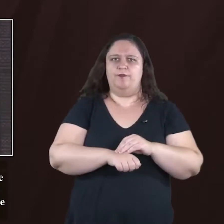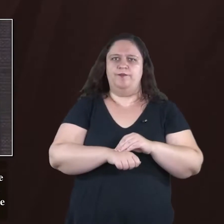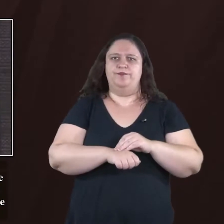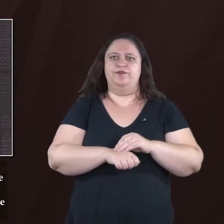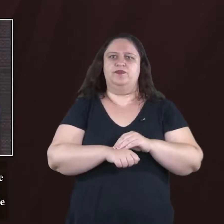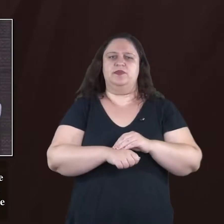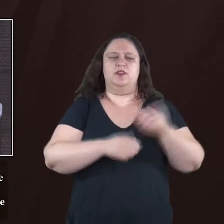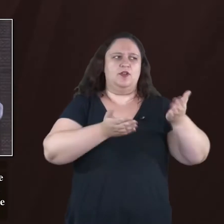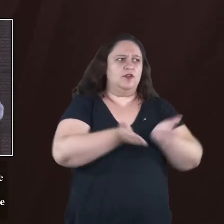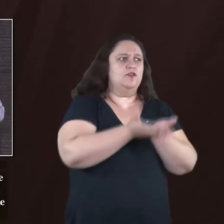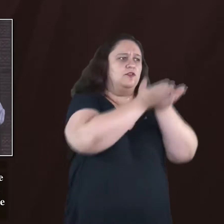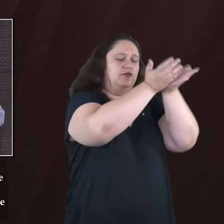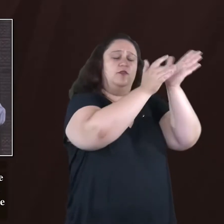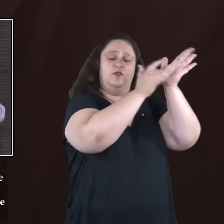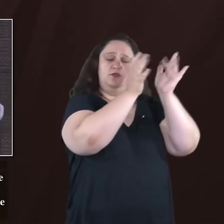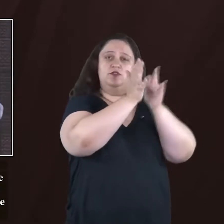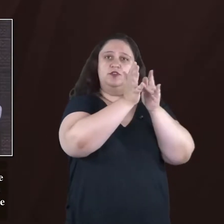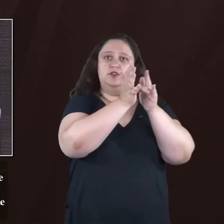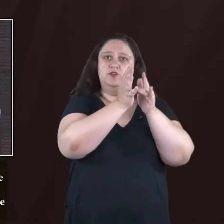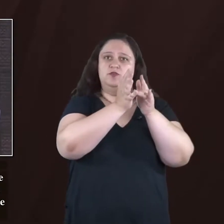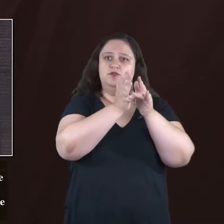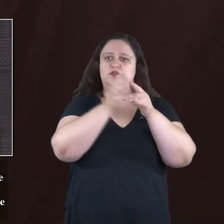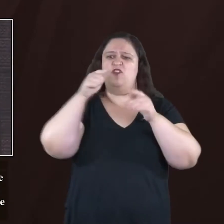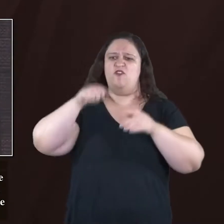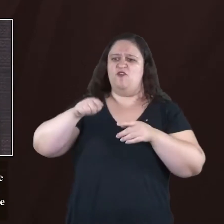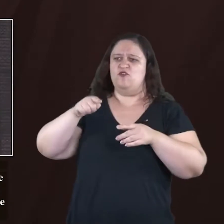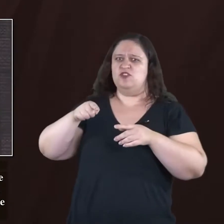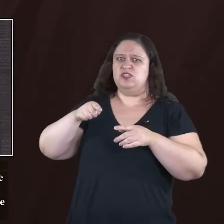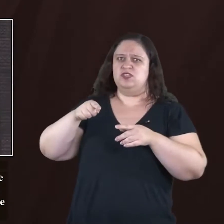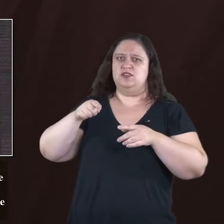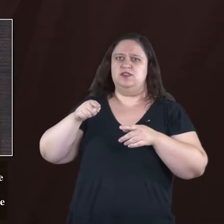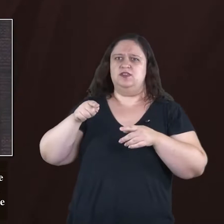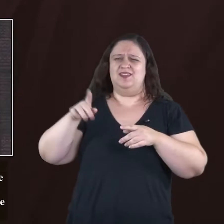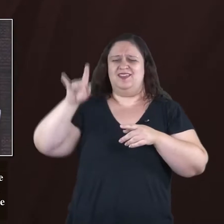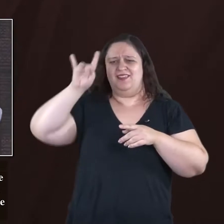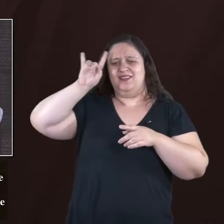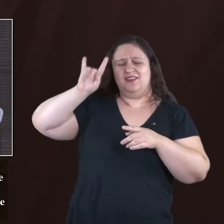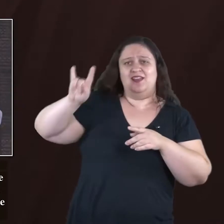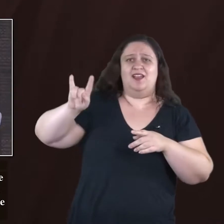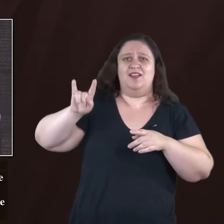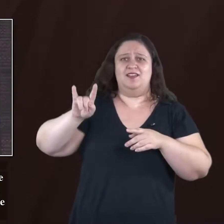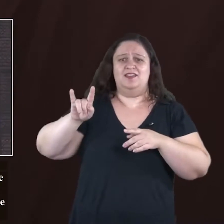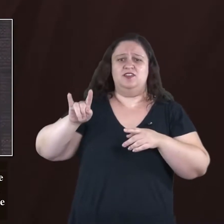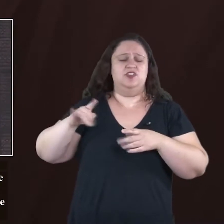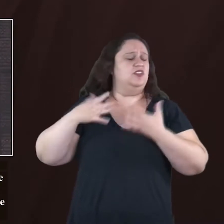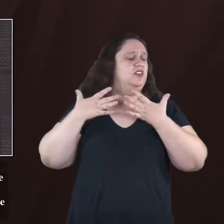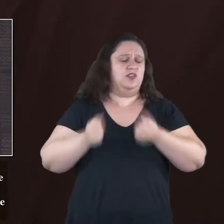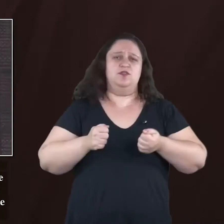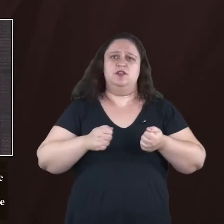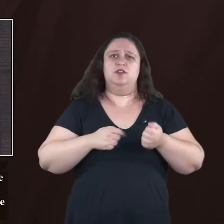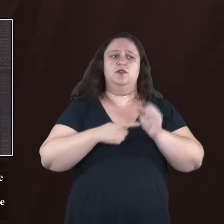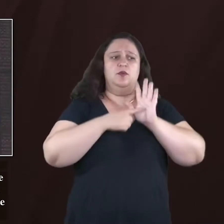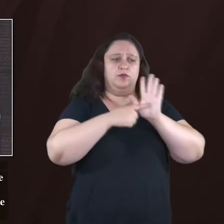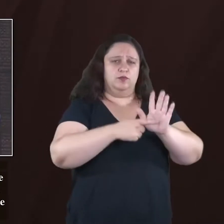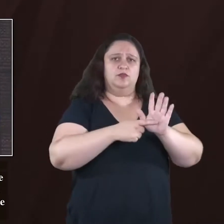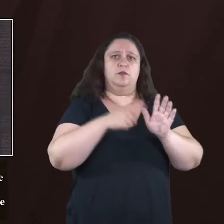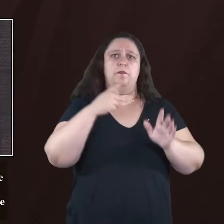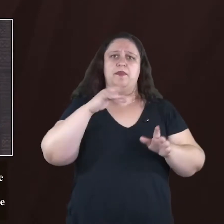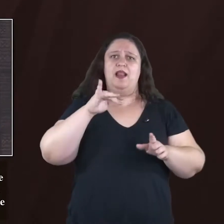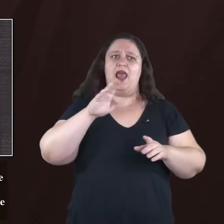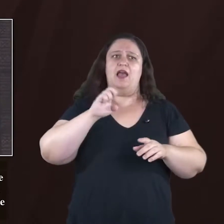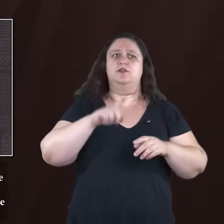Jesus, a quem vós traístes e negastes perante Pilatos, quando este havia